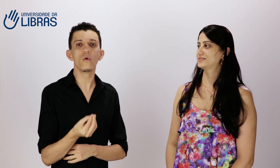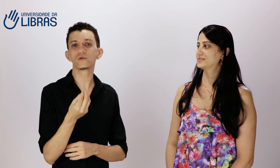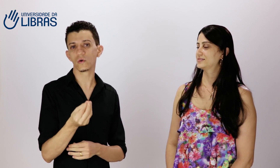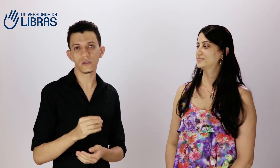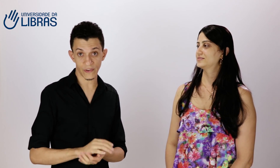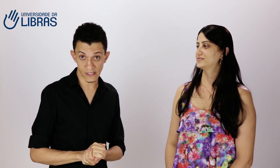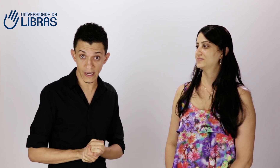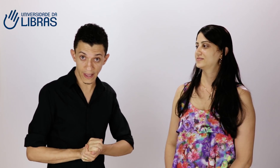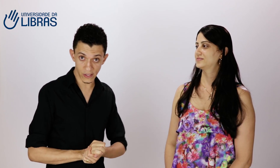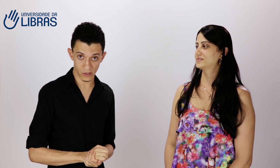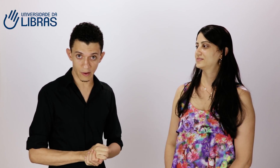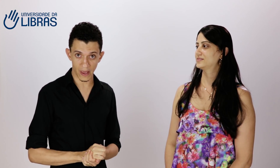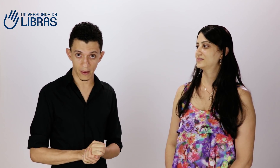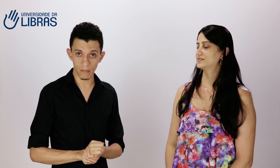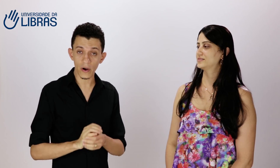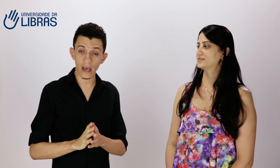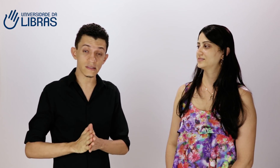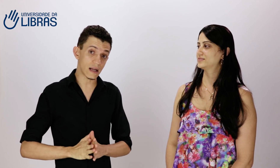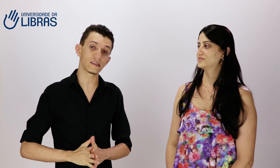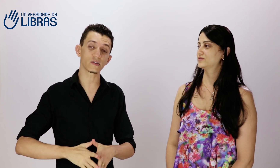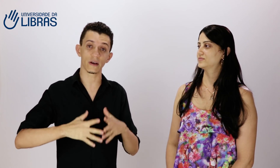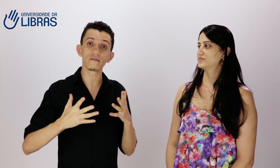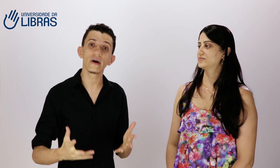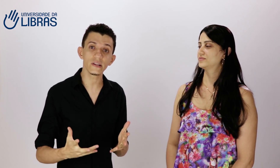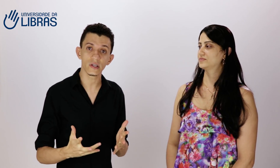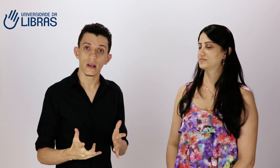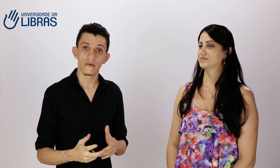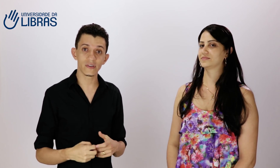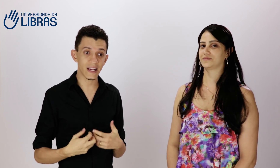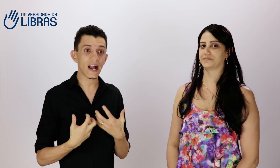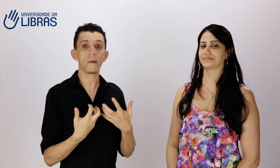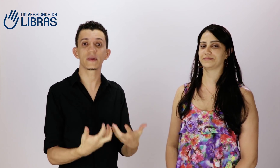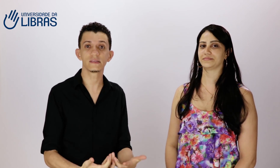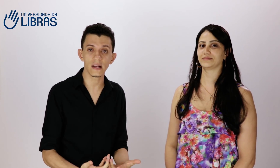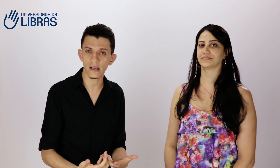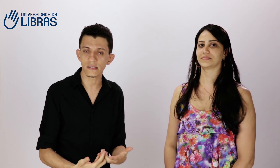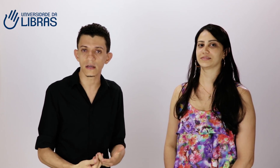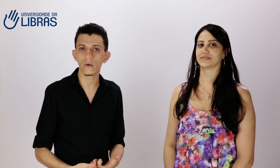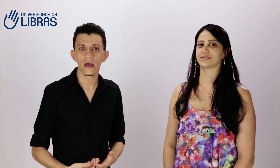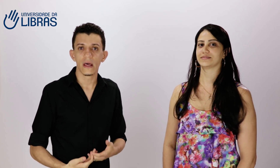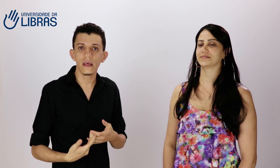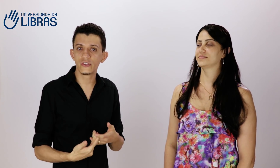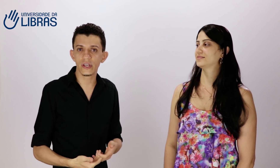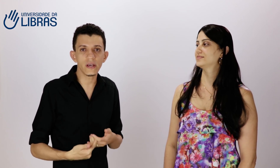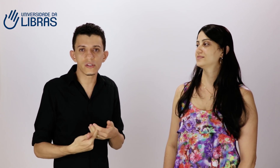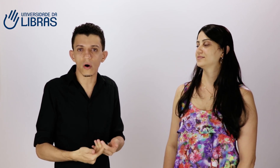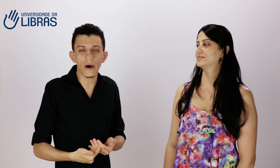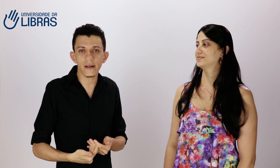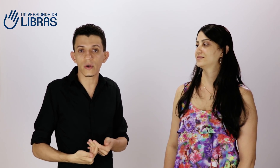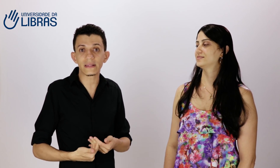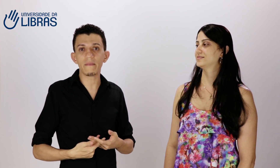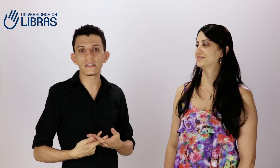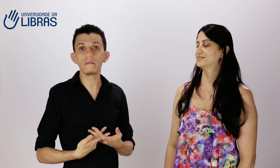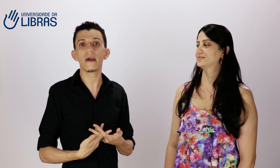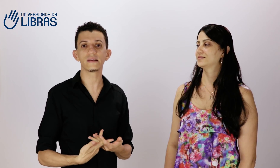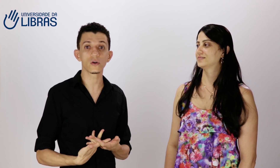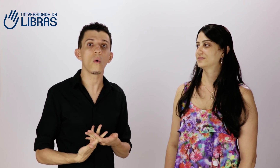os surdos fazerem isso também, porque a sinalização é fluente, você capta a sinalização e dias, horas ou até mesmo meses ou